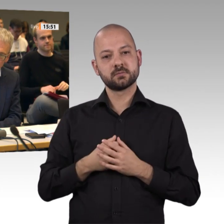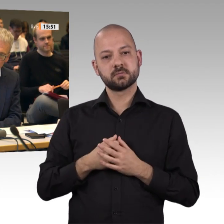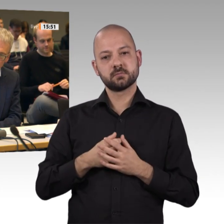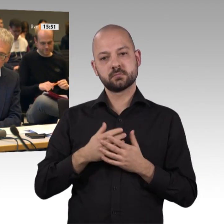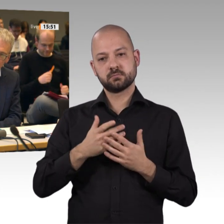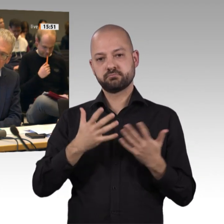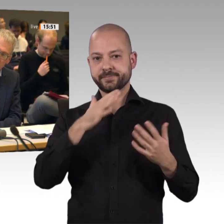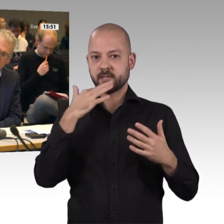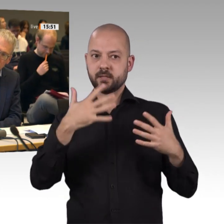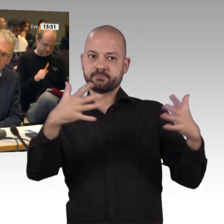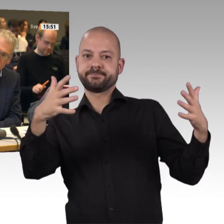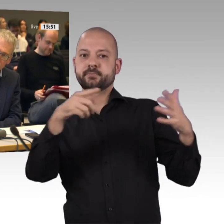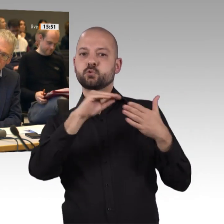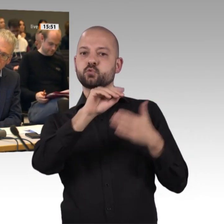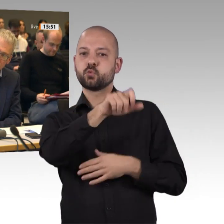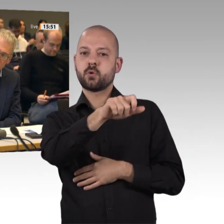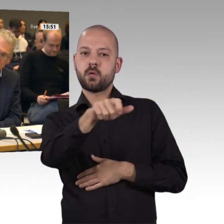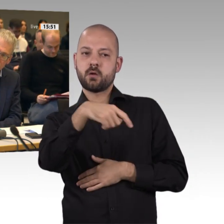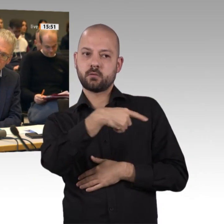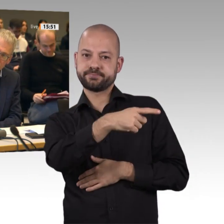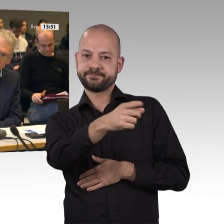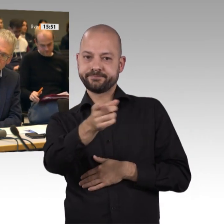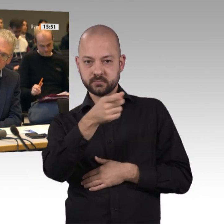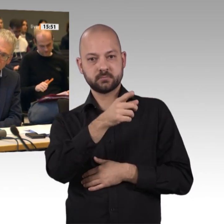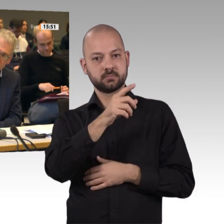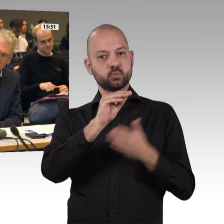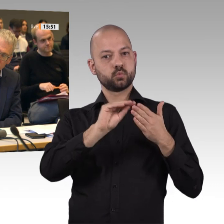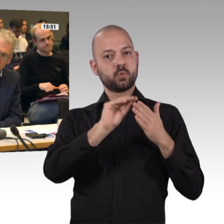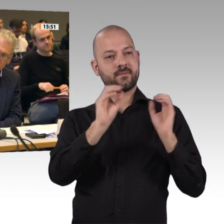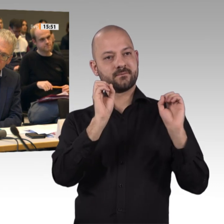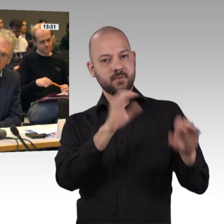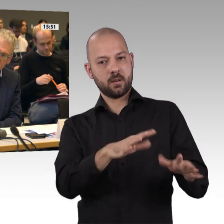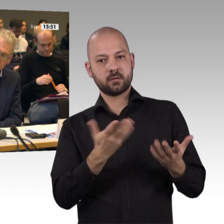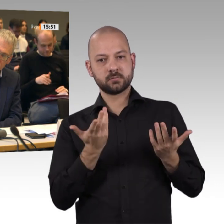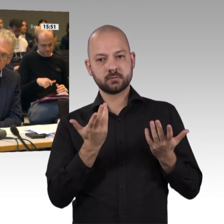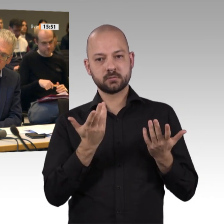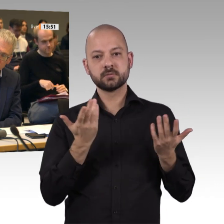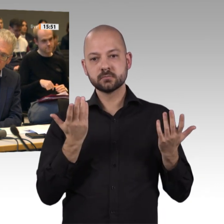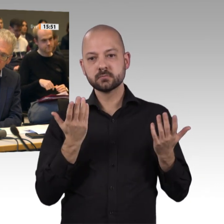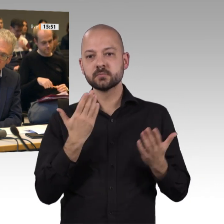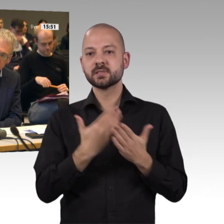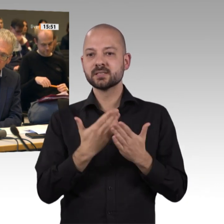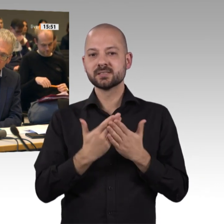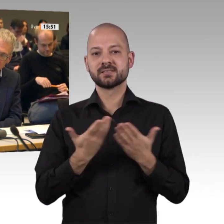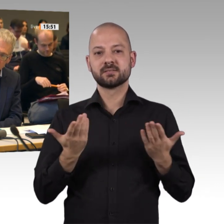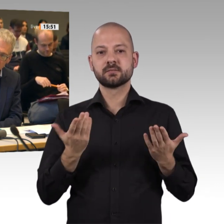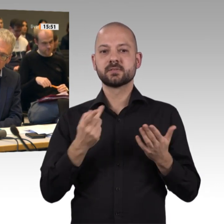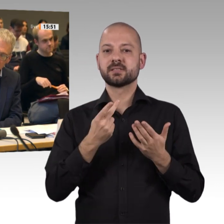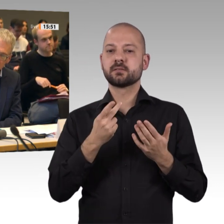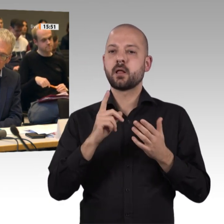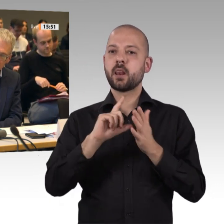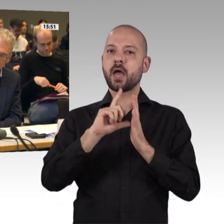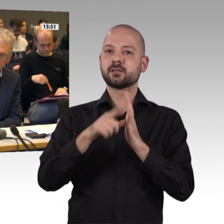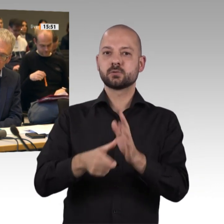eine außerbetriebliche Ausbildung oder Berufsbildungswerke sowie Werkstätten zur Verfügung steht. Der Übergang auf